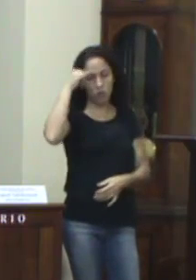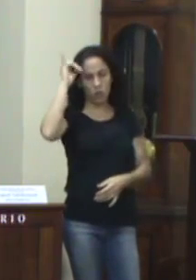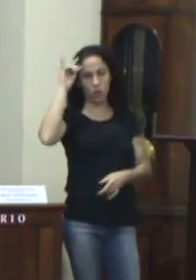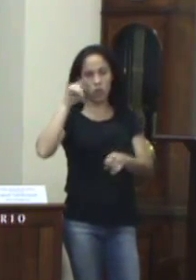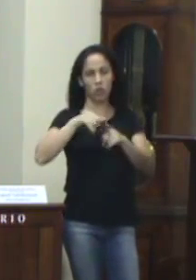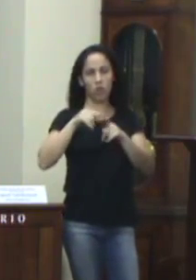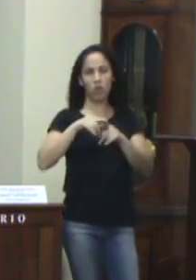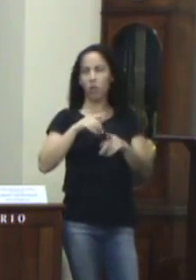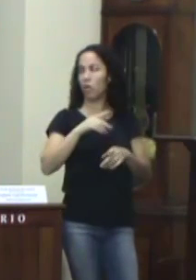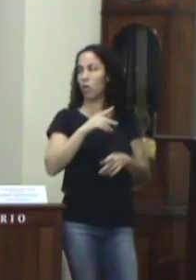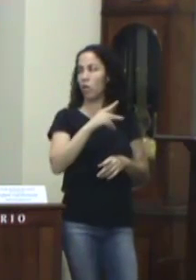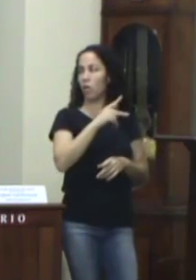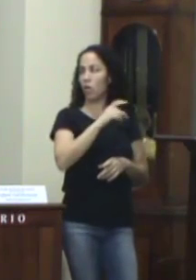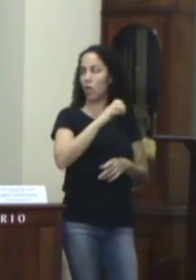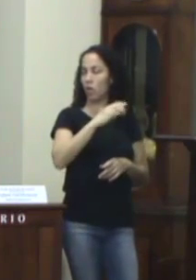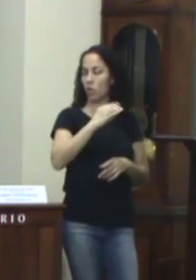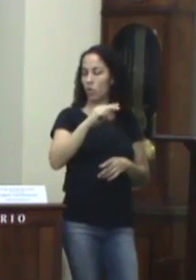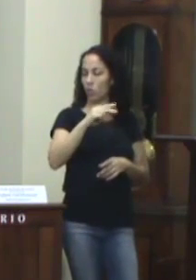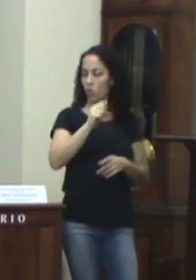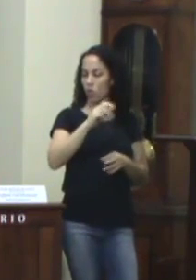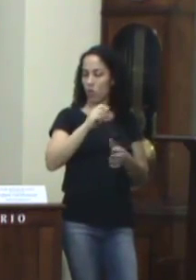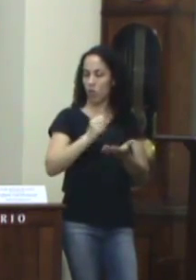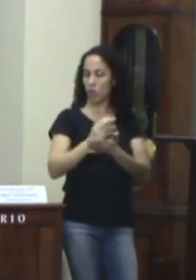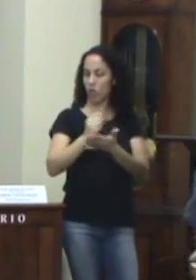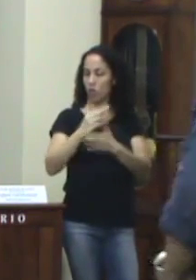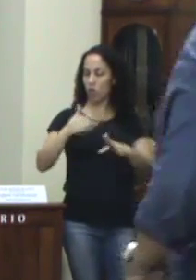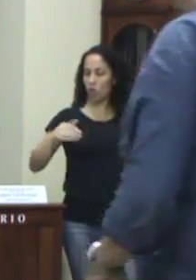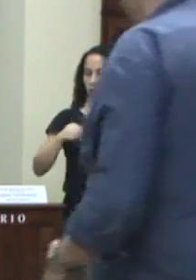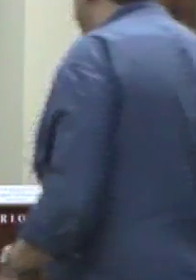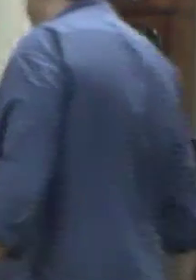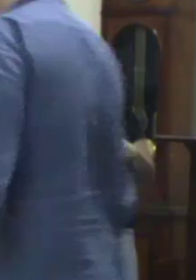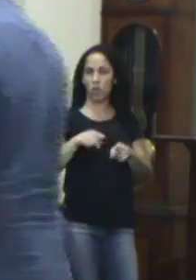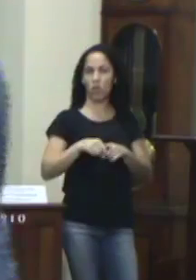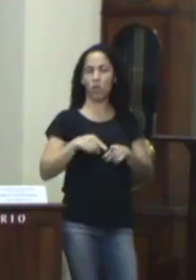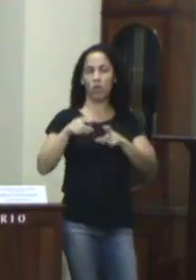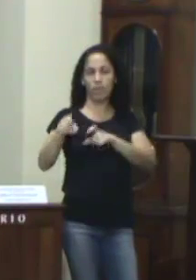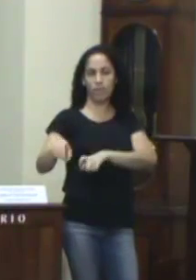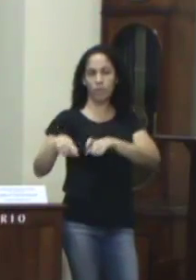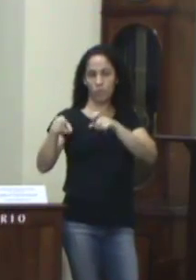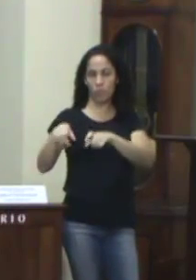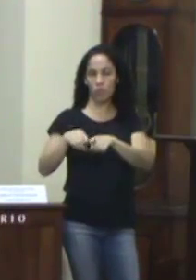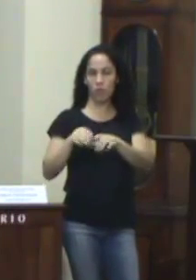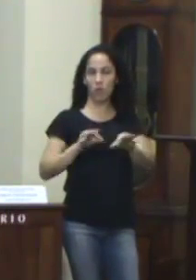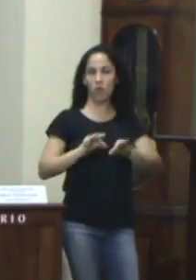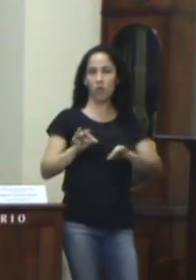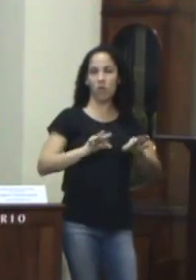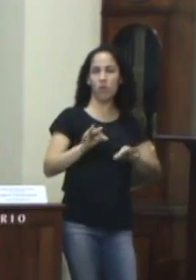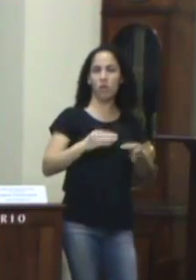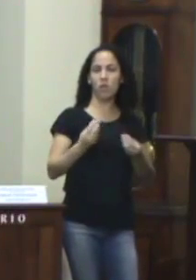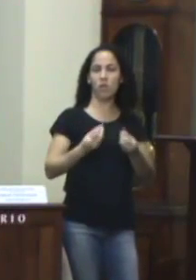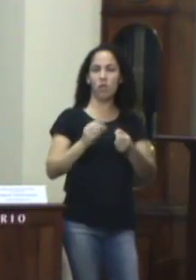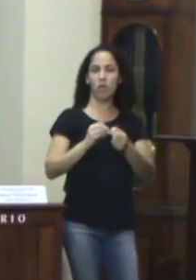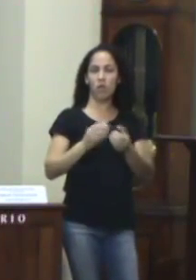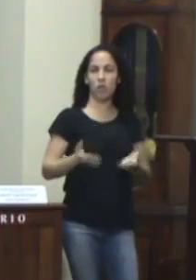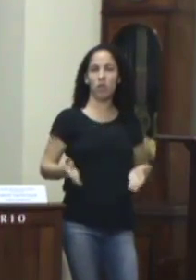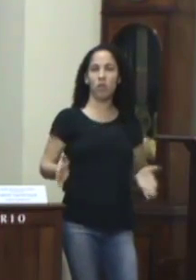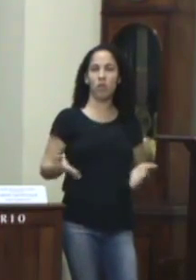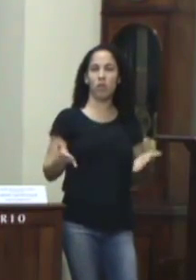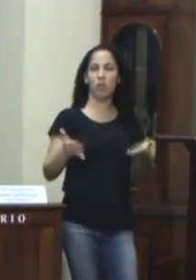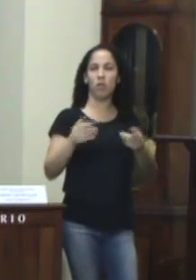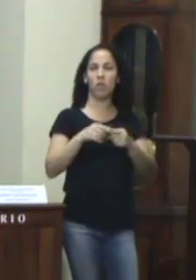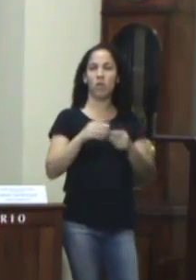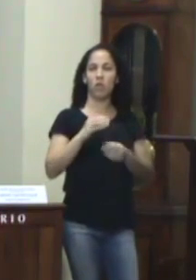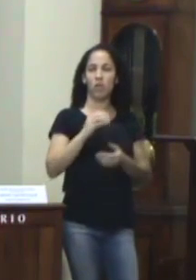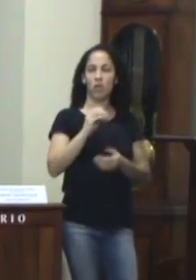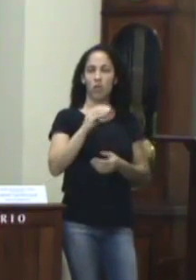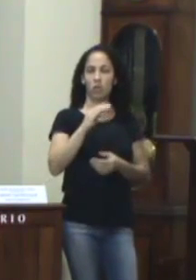Abastecimento, para aquisição de equipamentos agrícolas, conforme dados abaixo. Programa: fomento ao setor agropecuário.